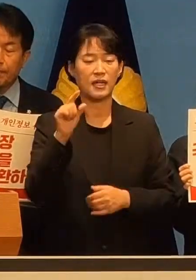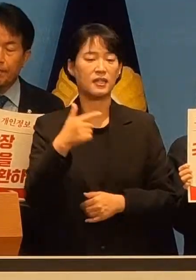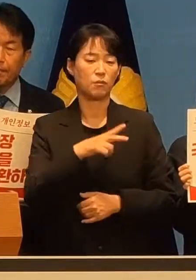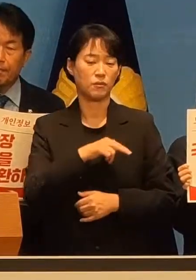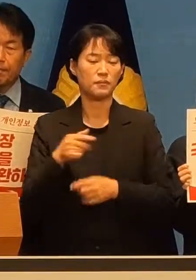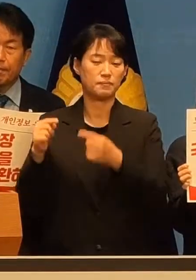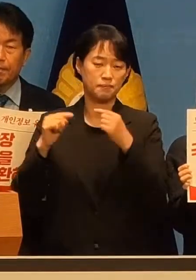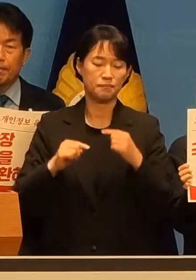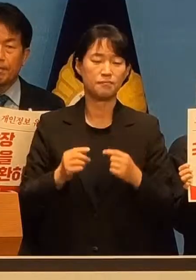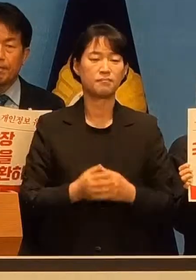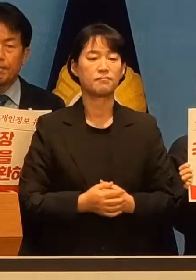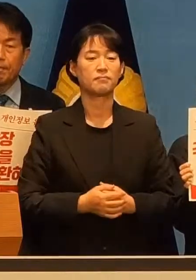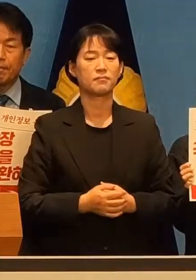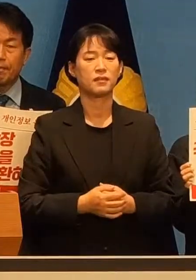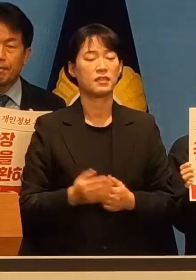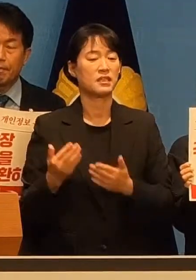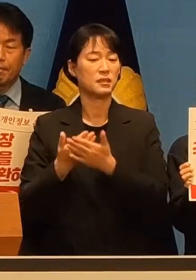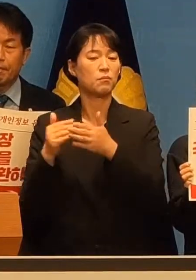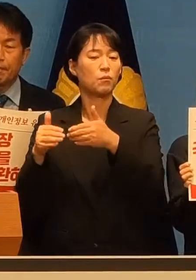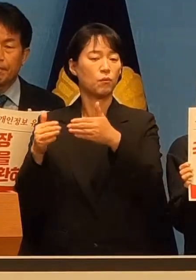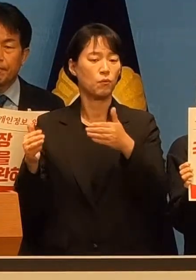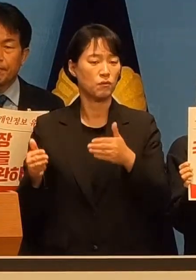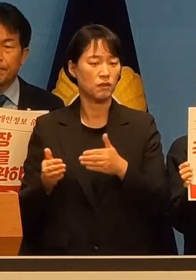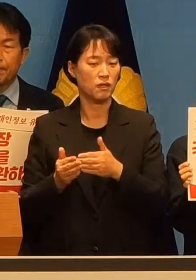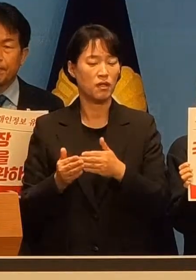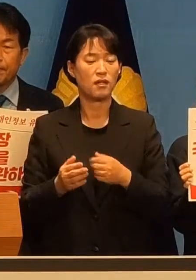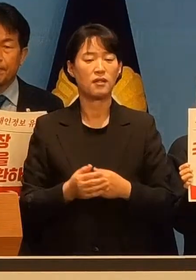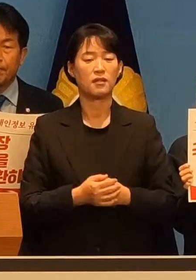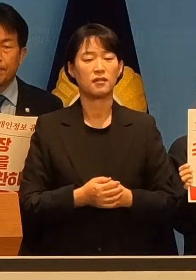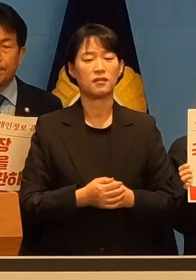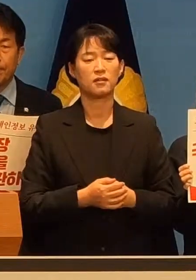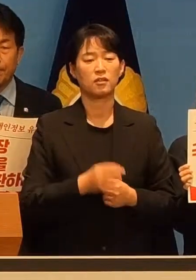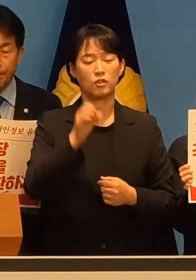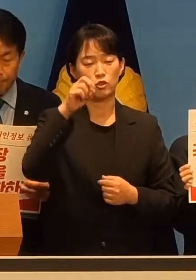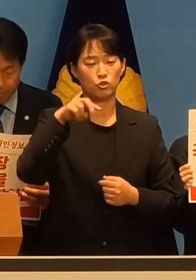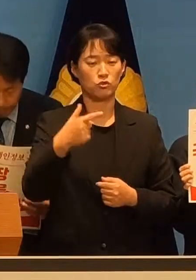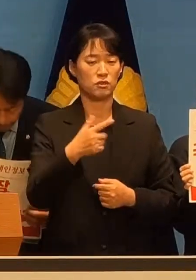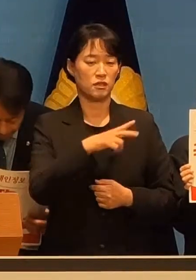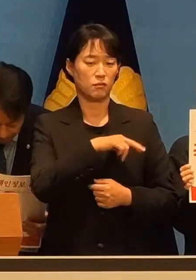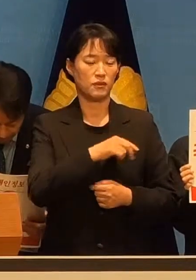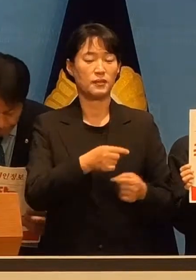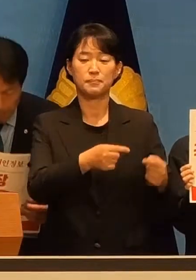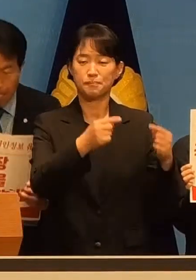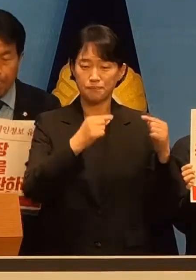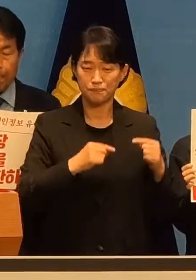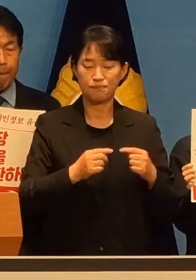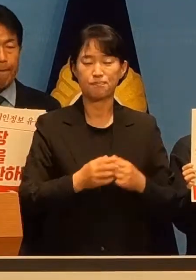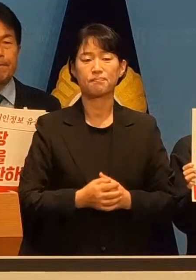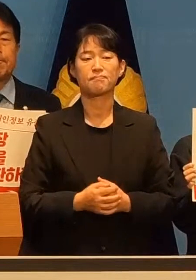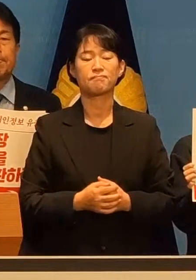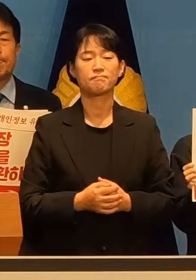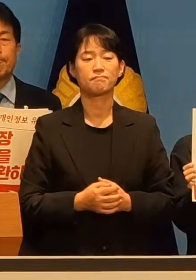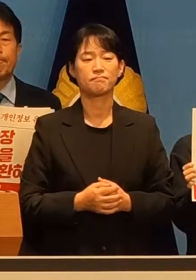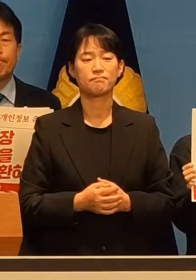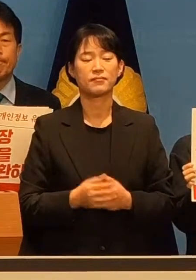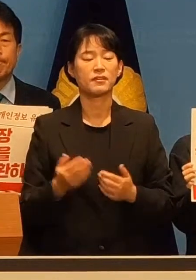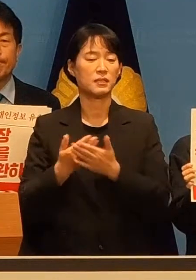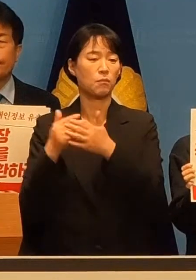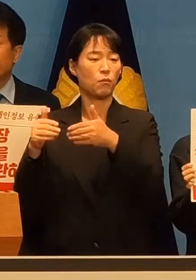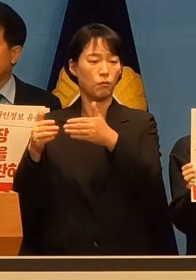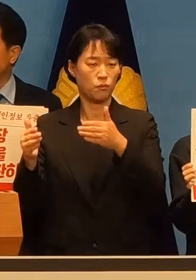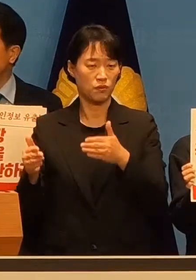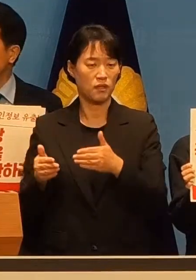주셨습니다. 그리고 진보당 원내대표 윤종호 의원님 참석해 주셨습니다. 그리고